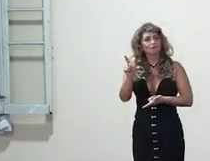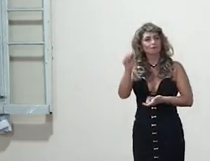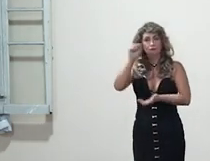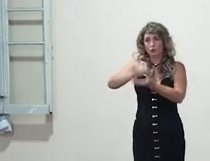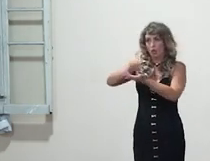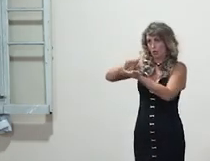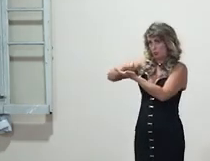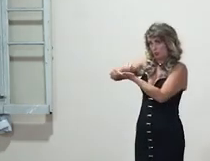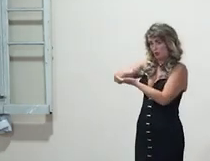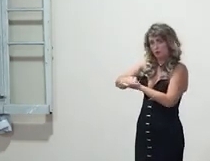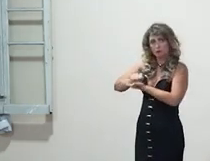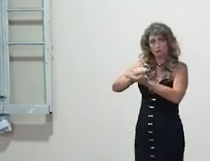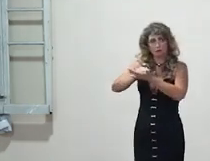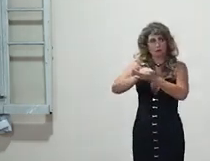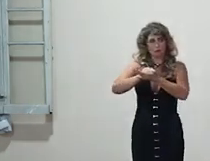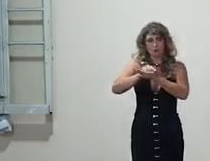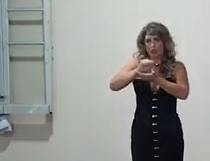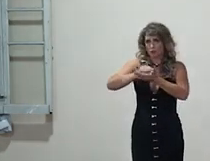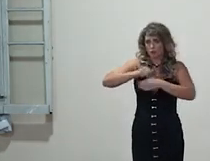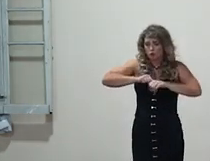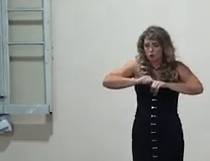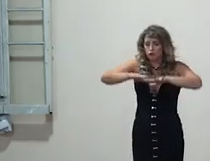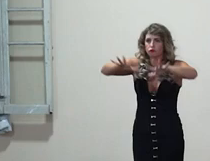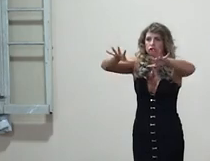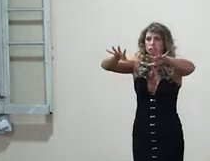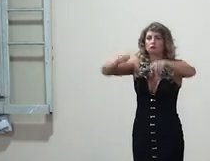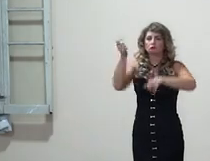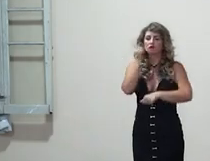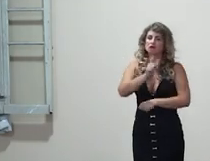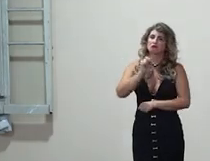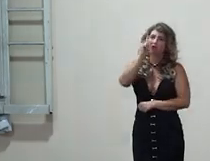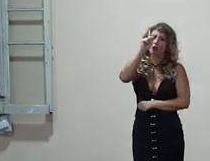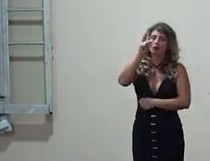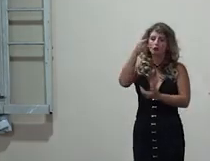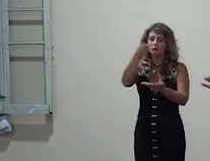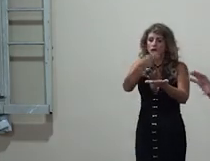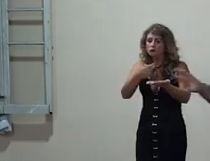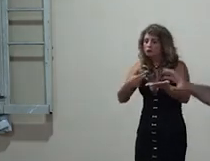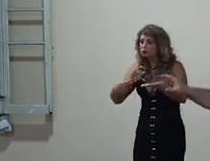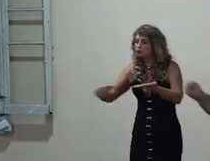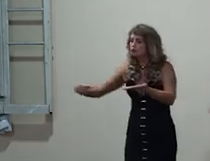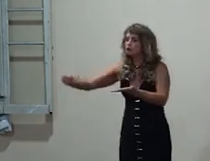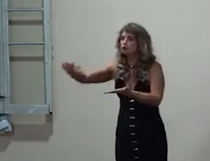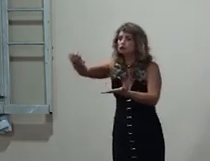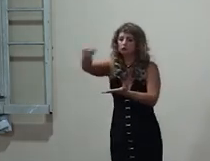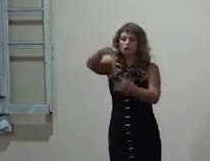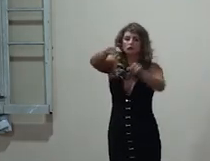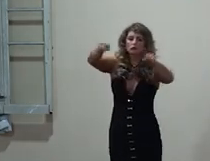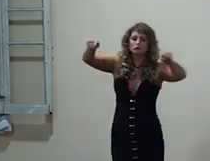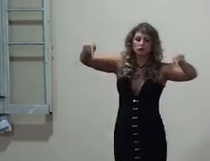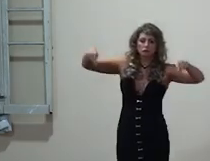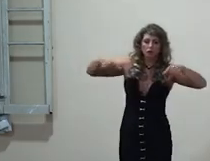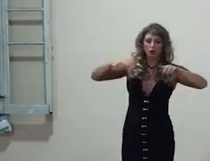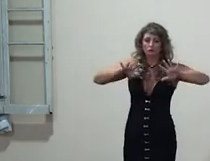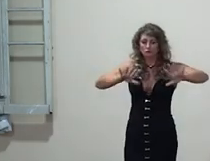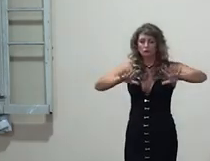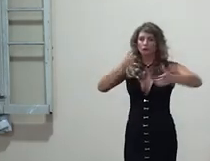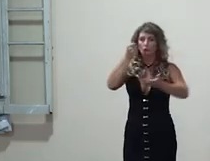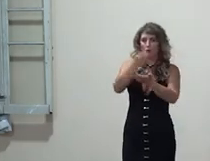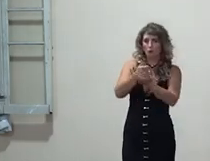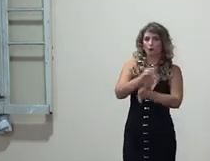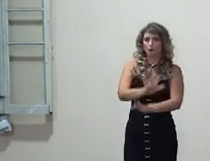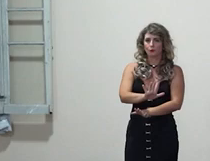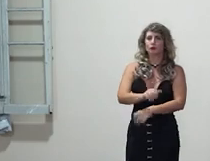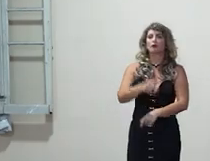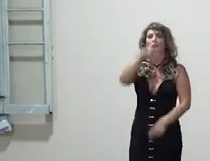cadastro no banco, para dar lastro e tal. Aí nós mapeamos isso e conseguimos comprar aquele imóvel. E o prefeito